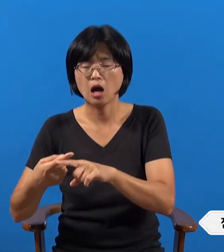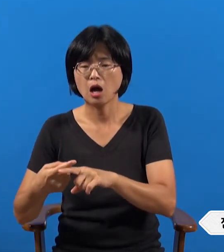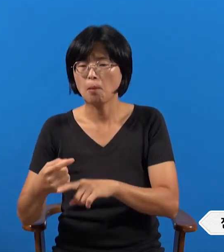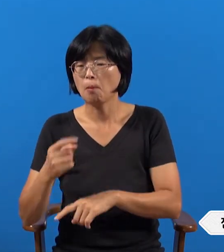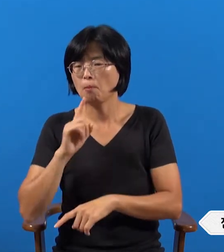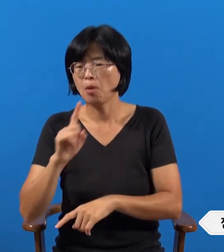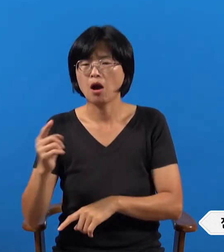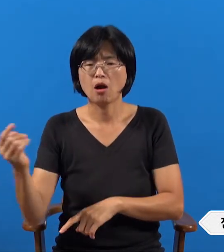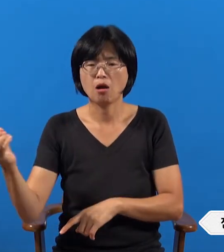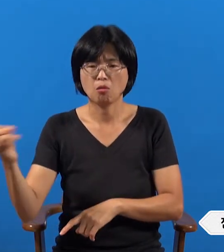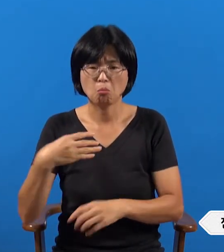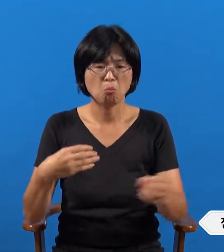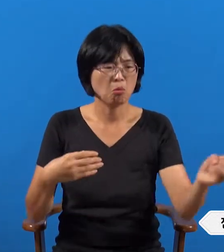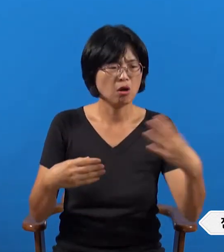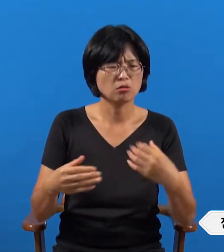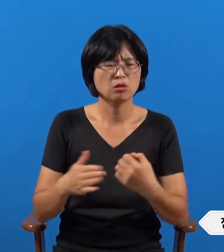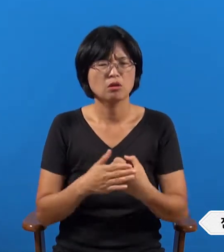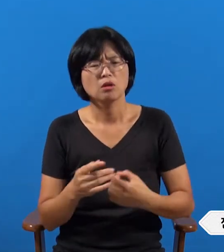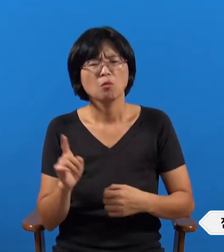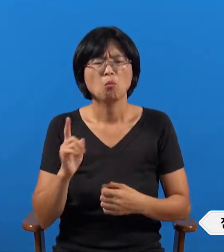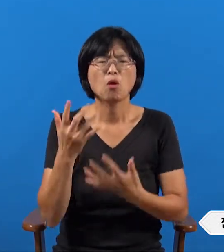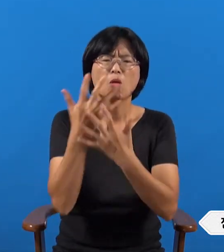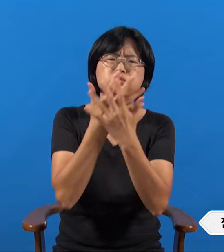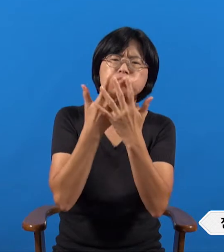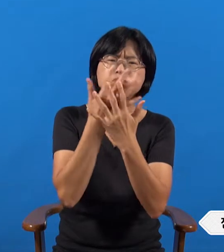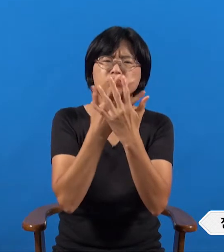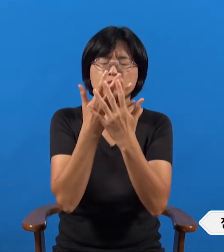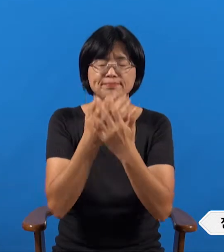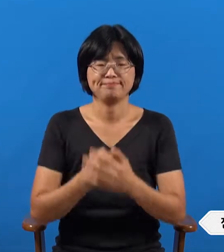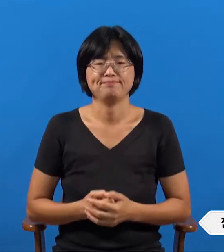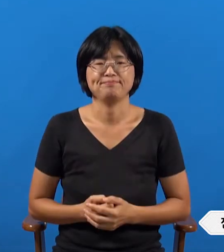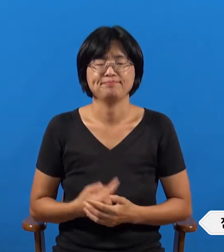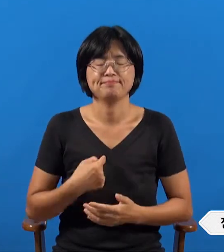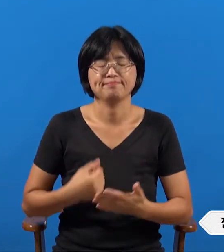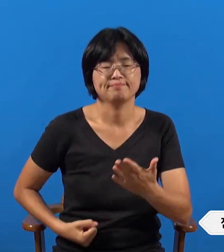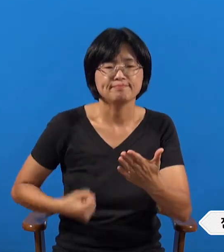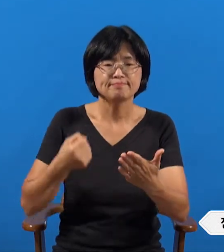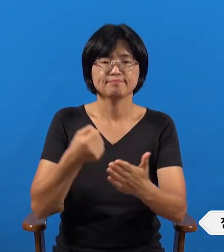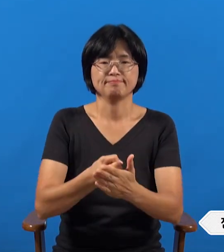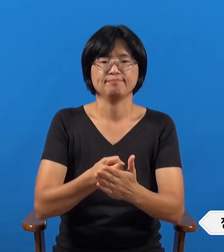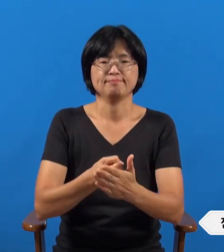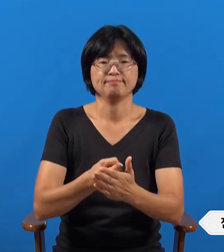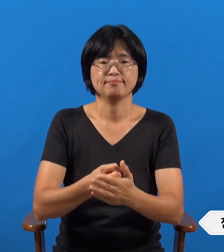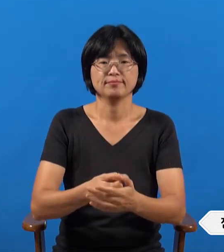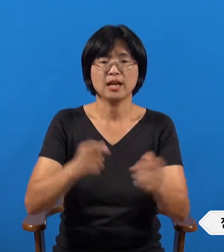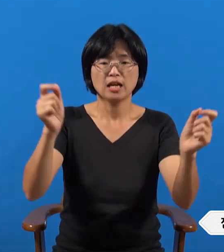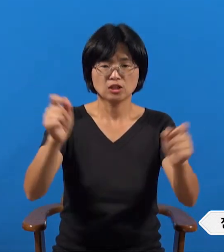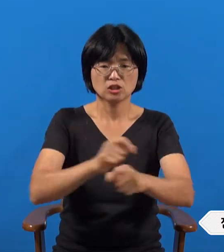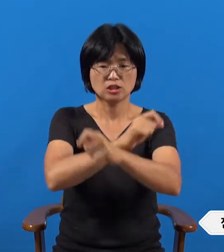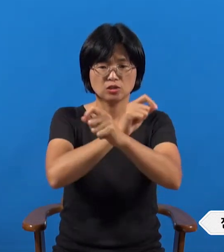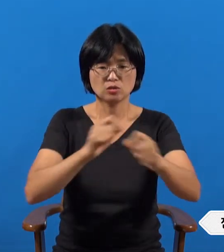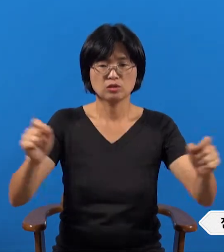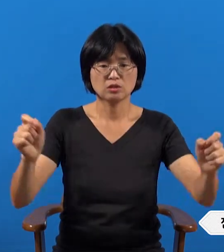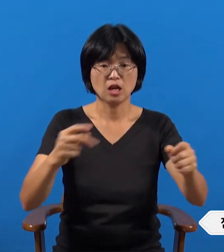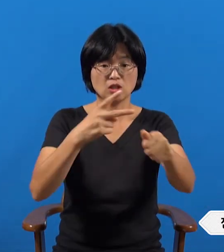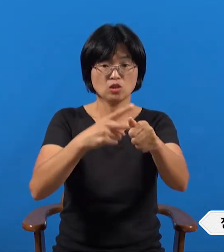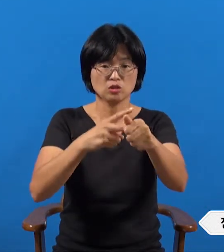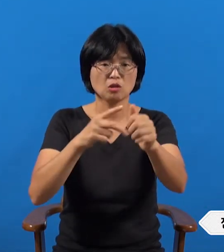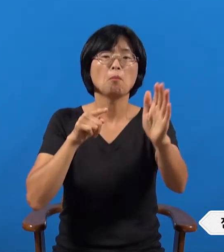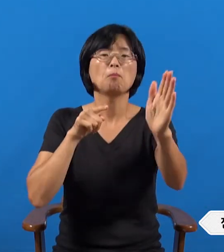저보고 베이스라고 합니다. 그래서 정체성의 불투명한 가운데 드디어 용기를 내서 지휘자